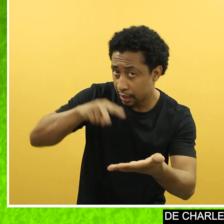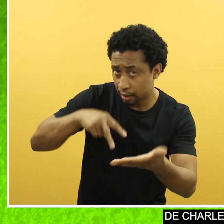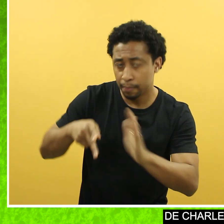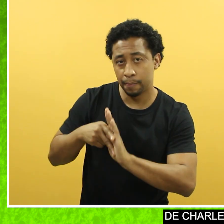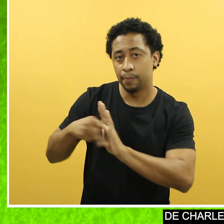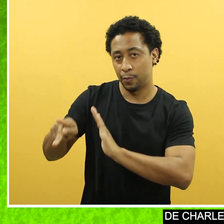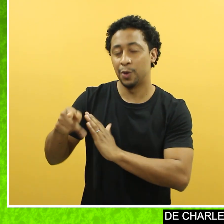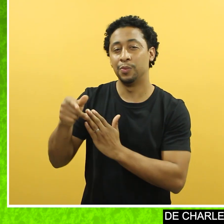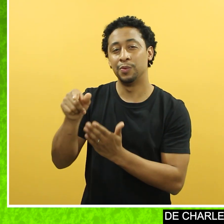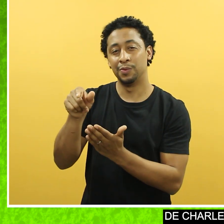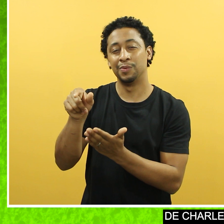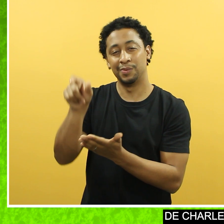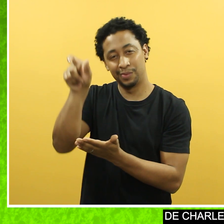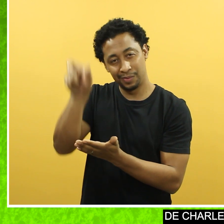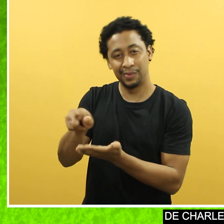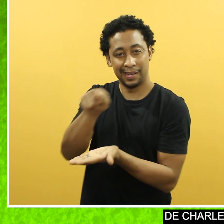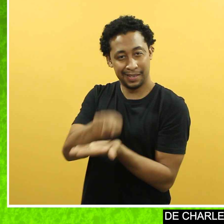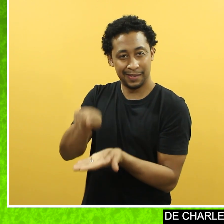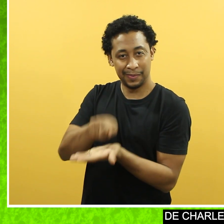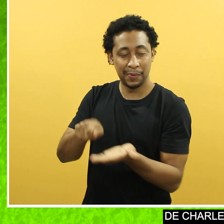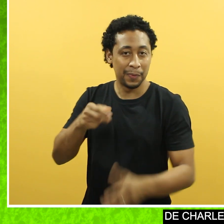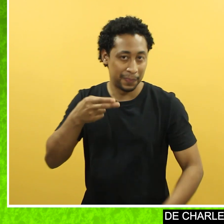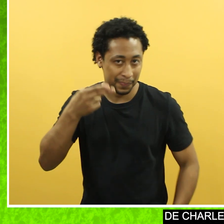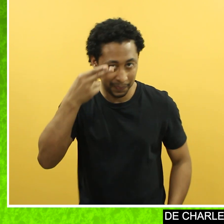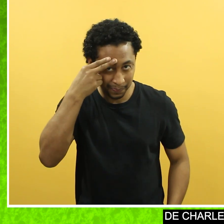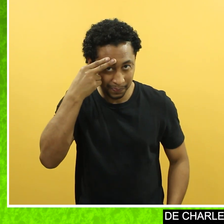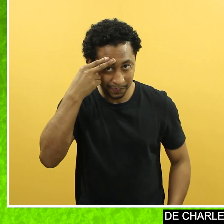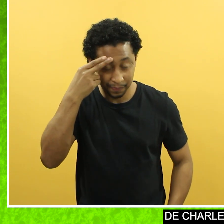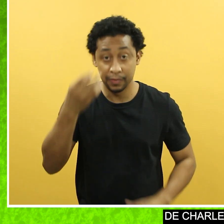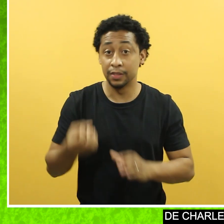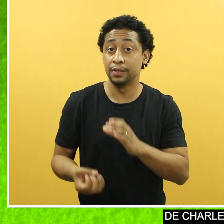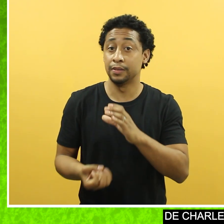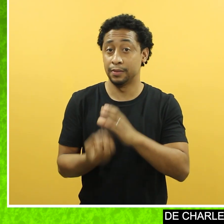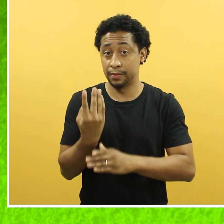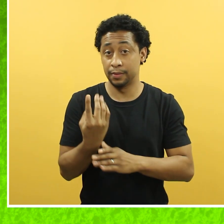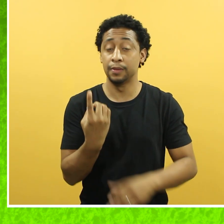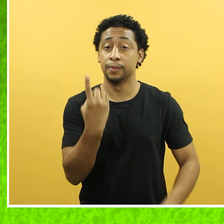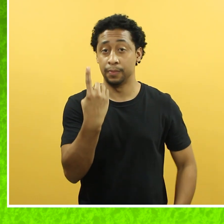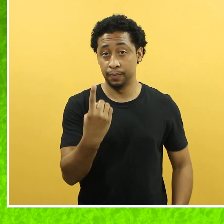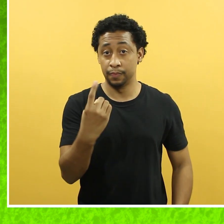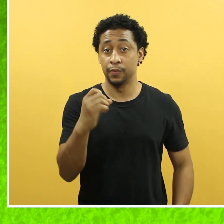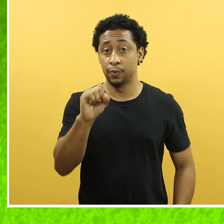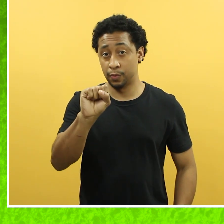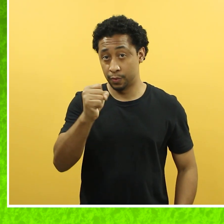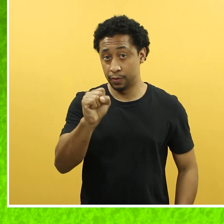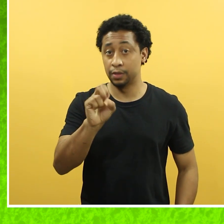de Charles Darwin, publicado em 1859,